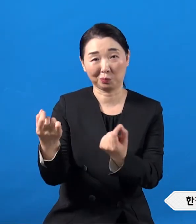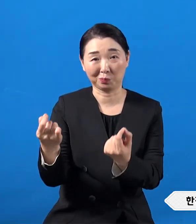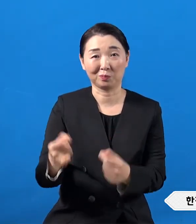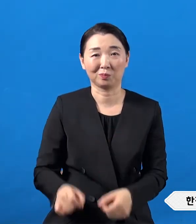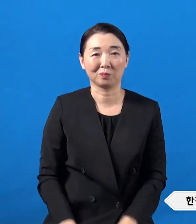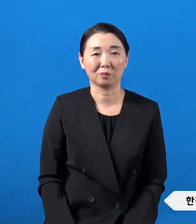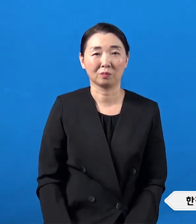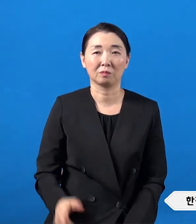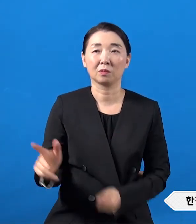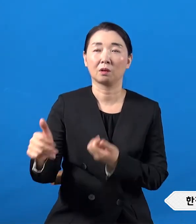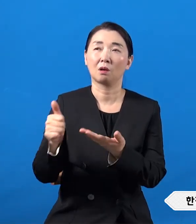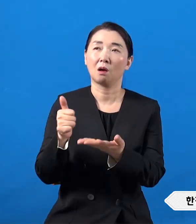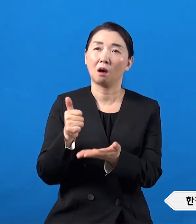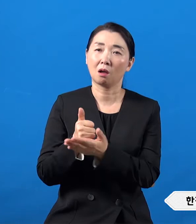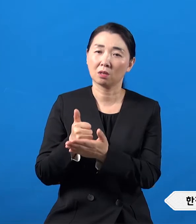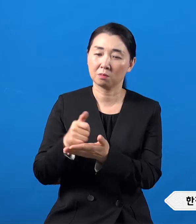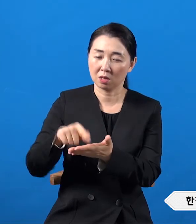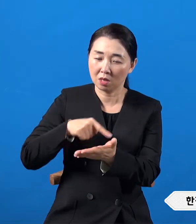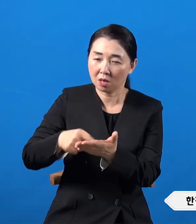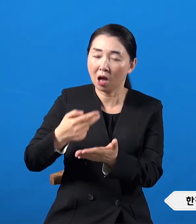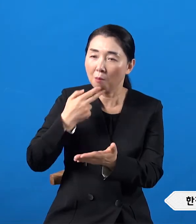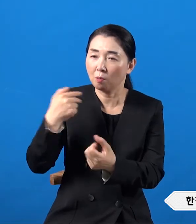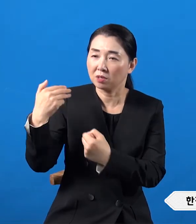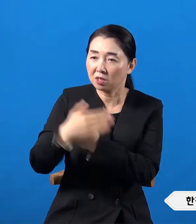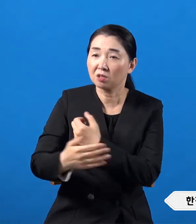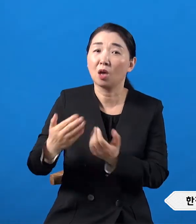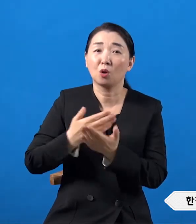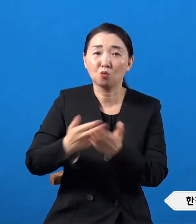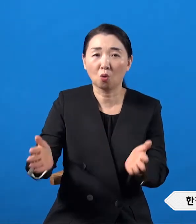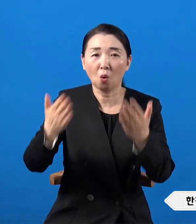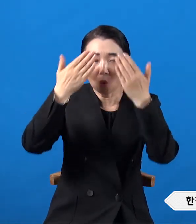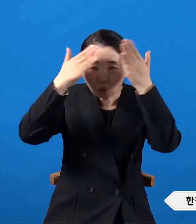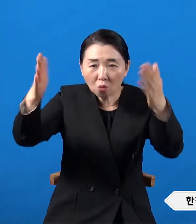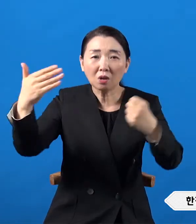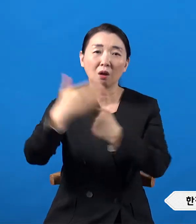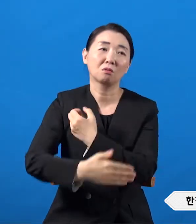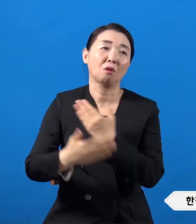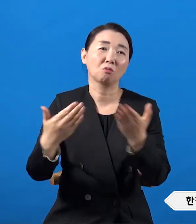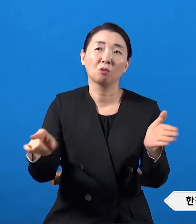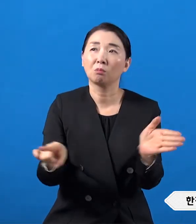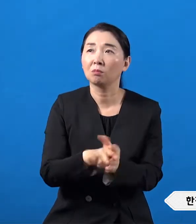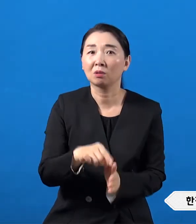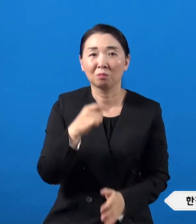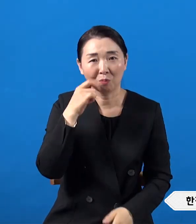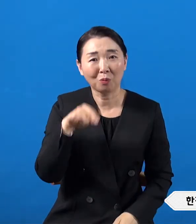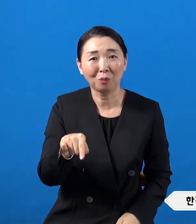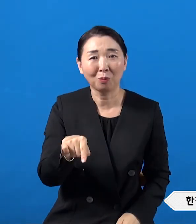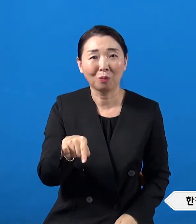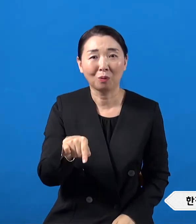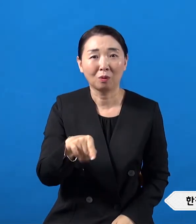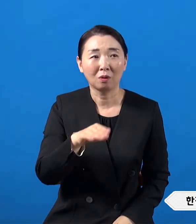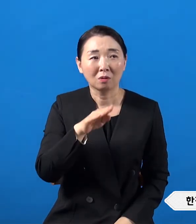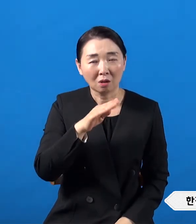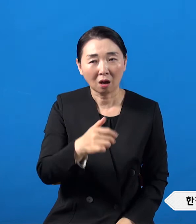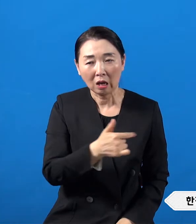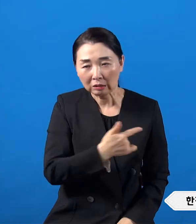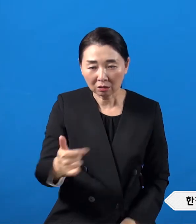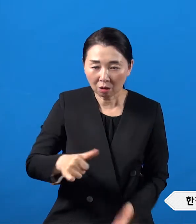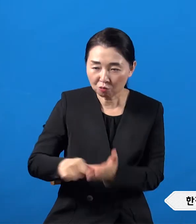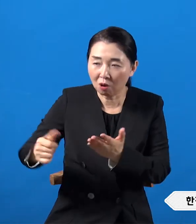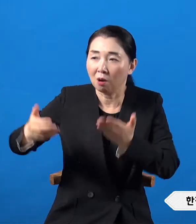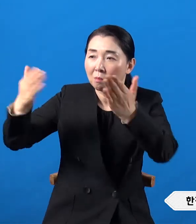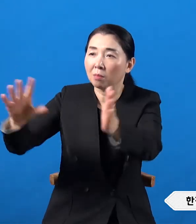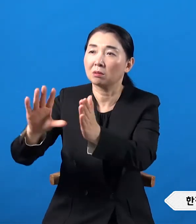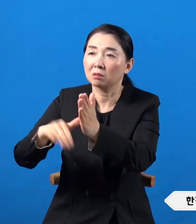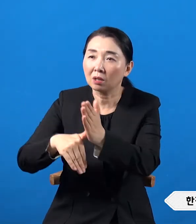것이죠. 하나님이 값없이 은혜를 베풀어 주신다는 것이 믿어지지가 않습니다. 뭔가 엄청난 것을